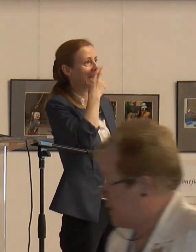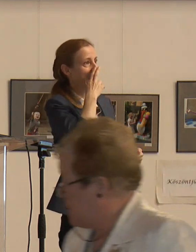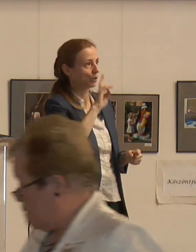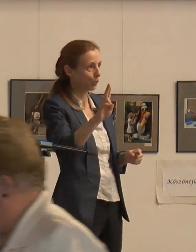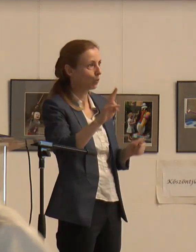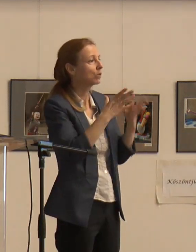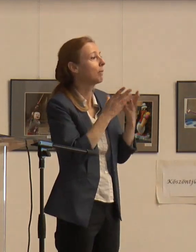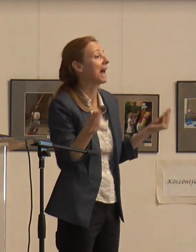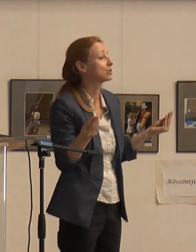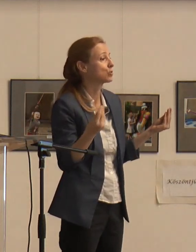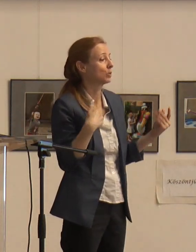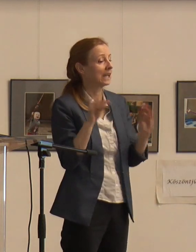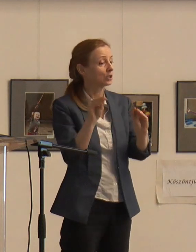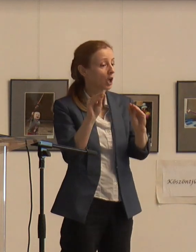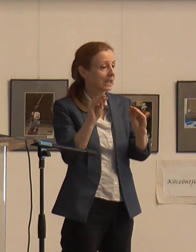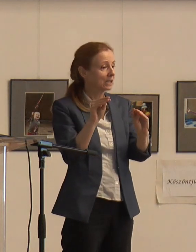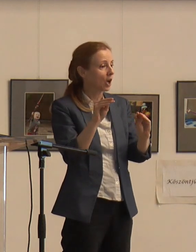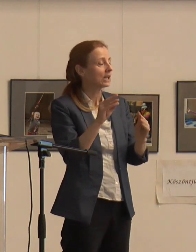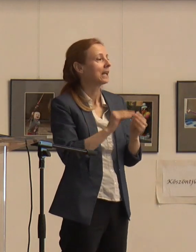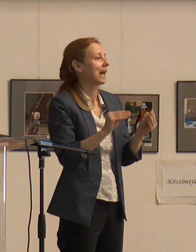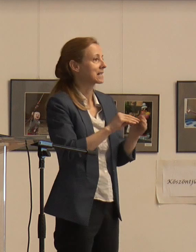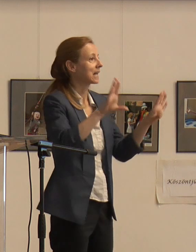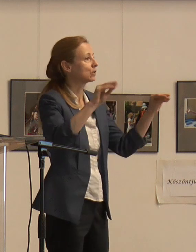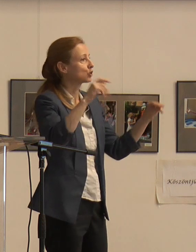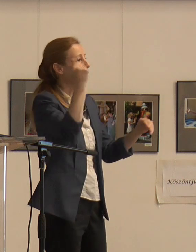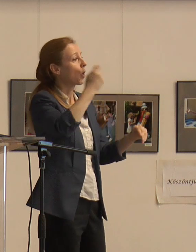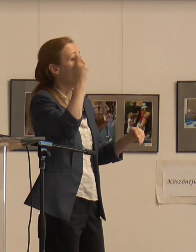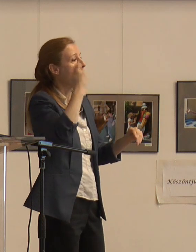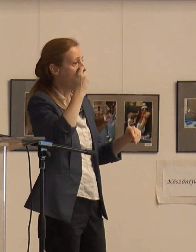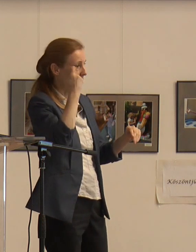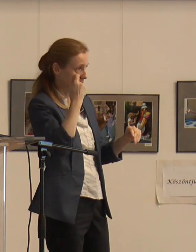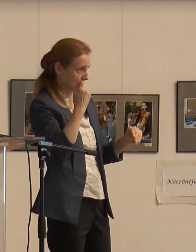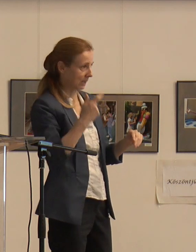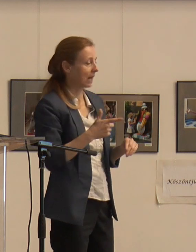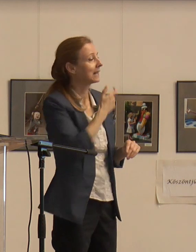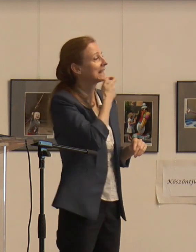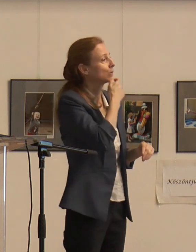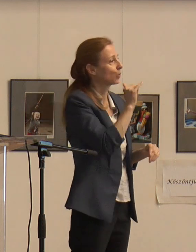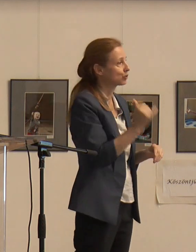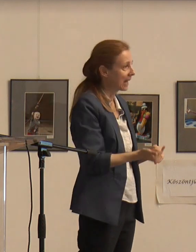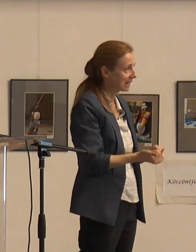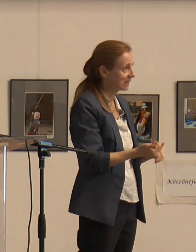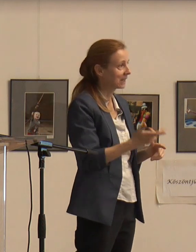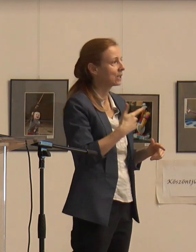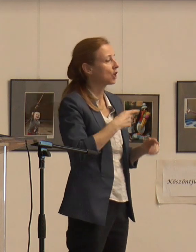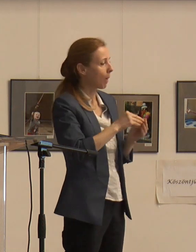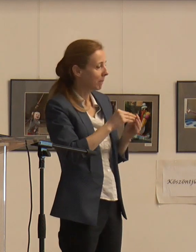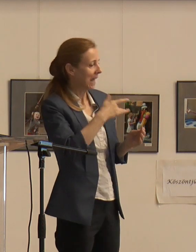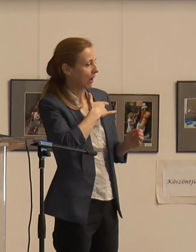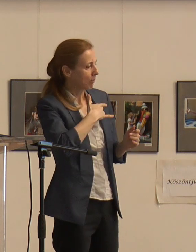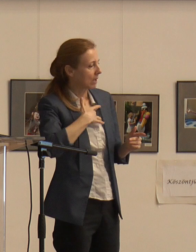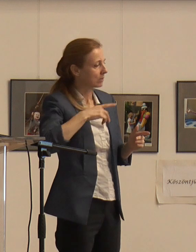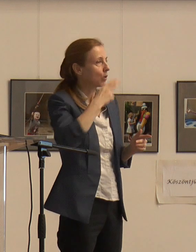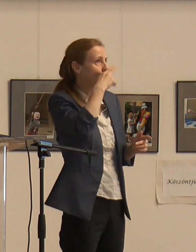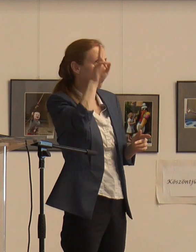szűnik megtanítani, ezért még sok harcot kell lépni. Idősen is, míg eseng a szív, az